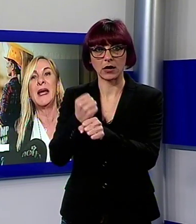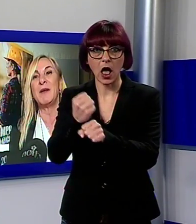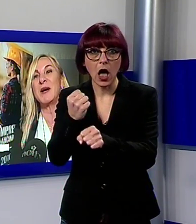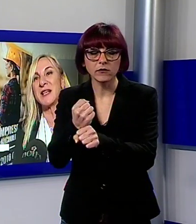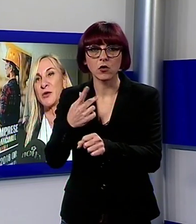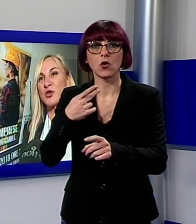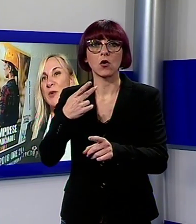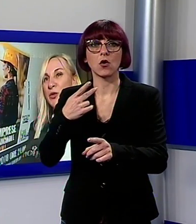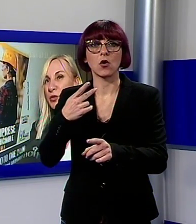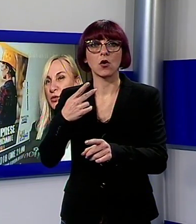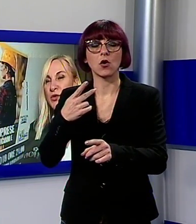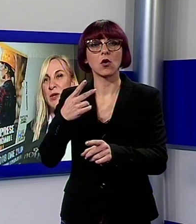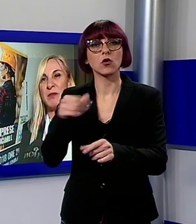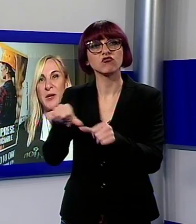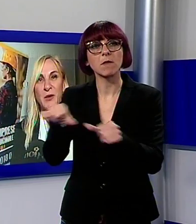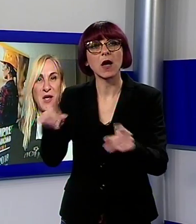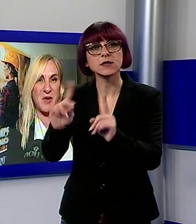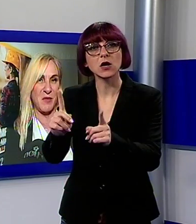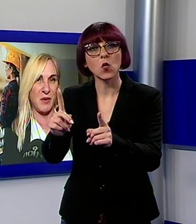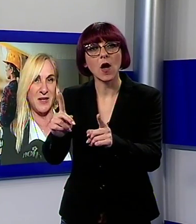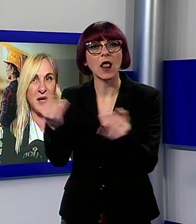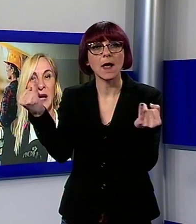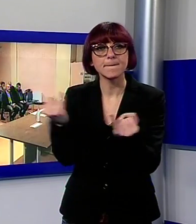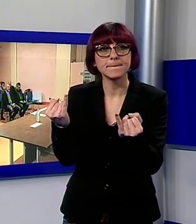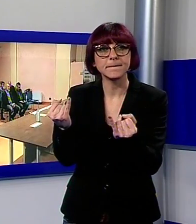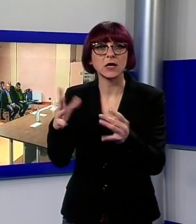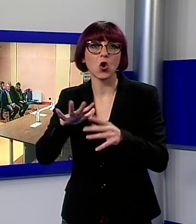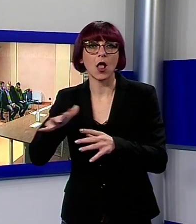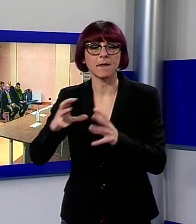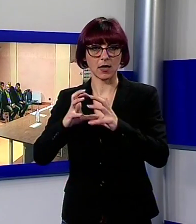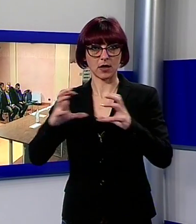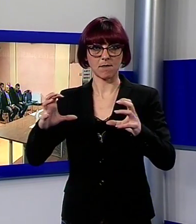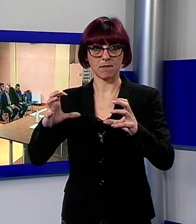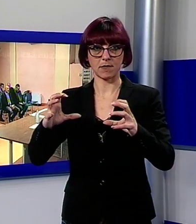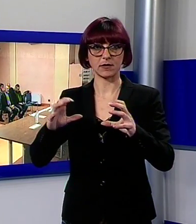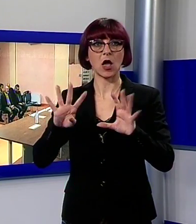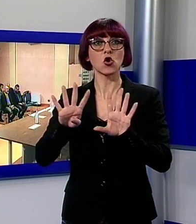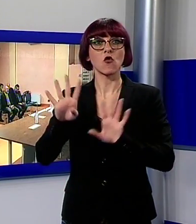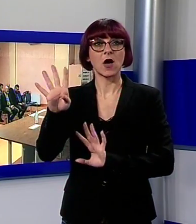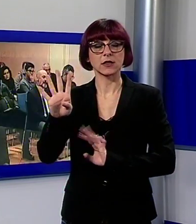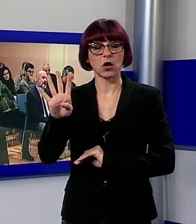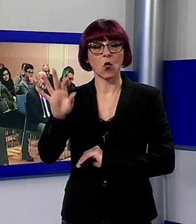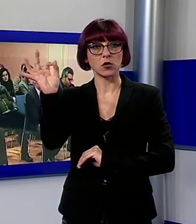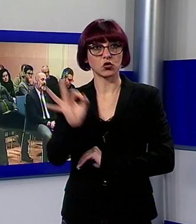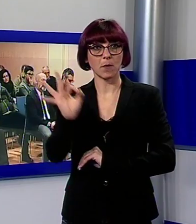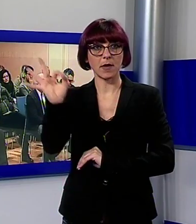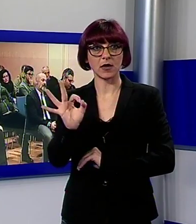è basato soprattutto sulla piccola e media impresa, ben più del 94% si basa su questa realtà